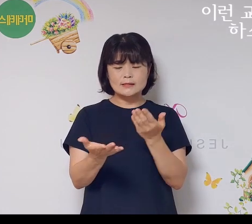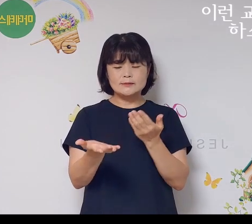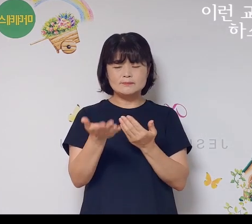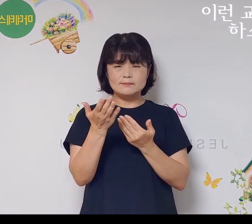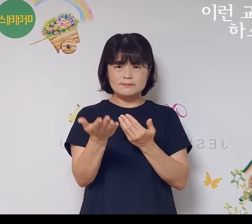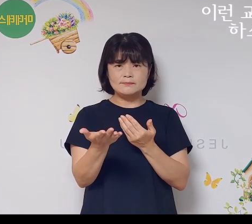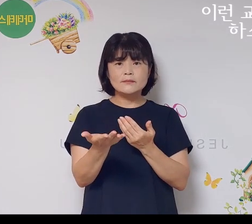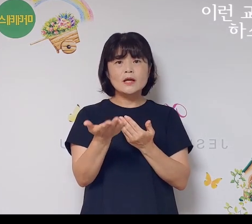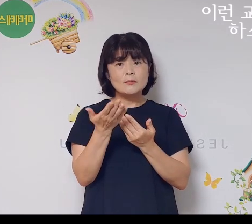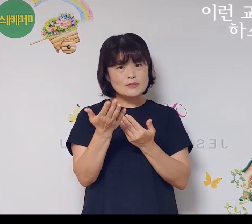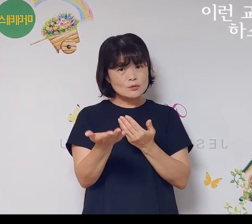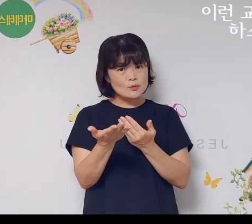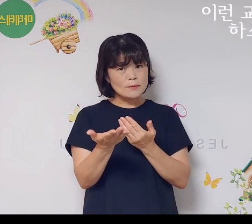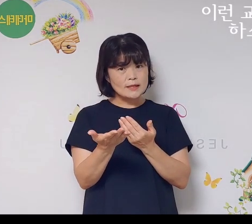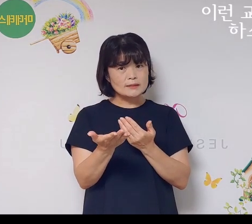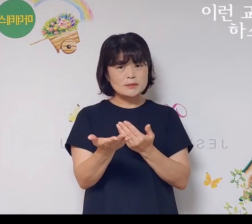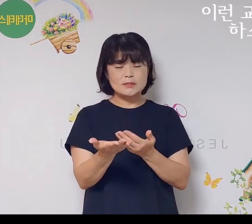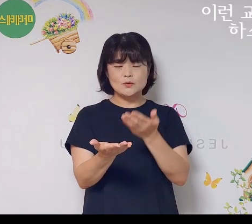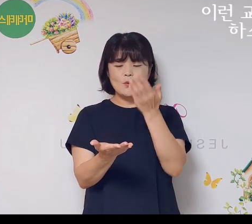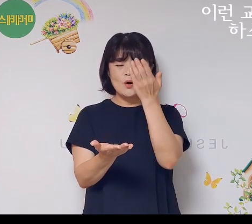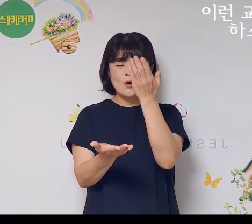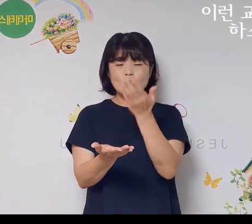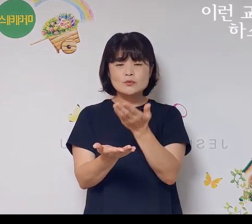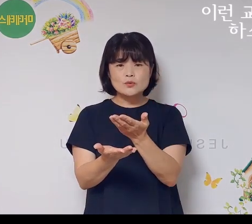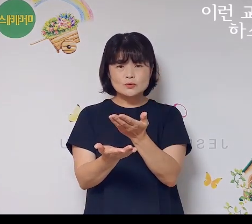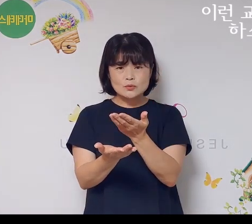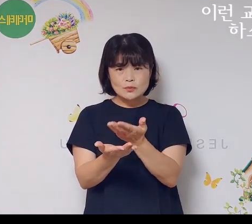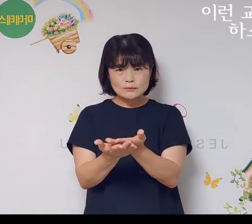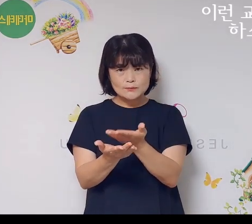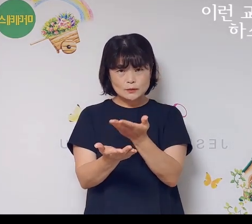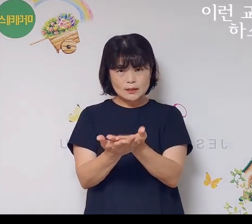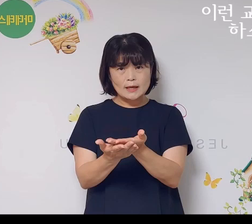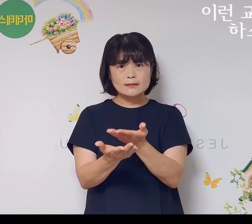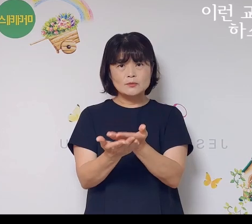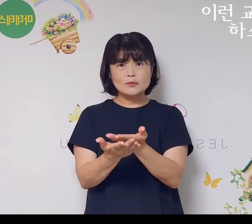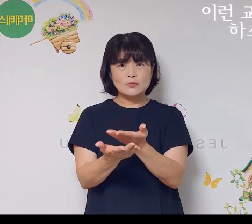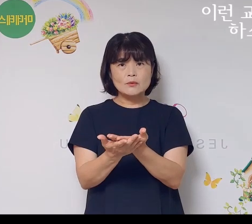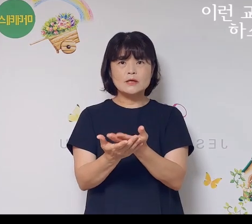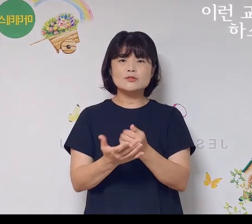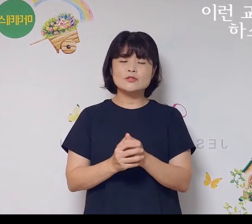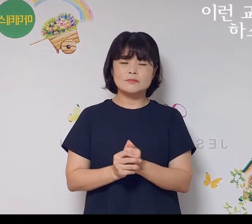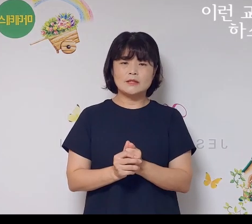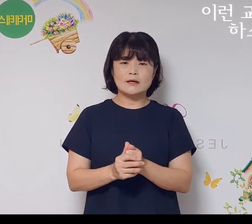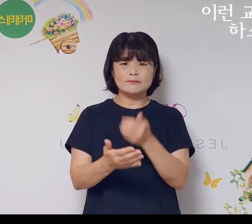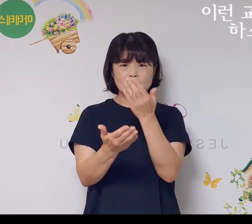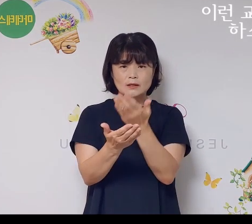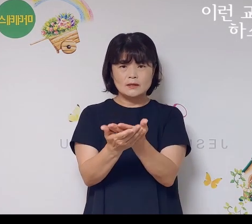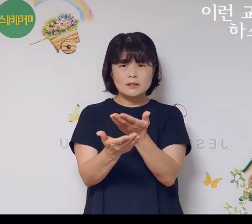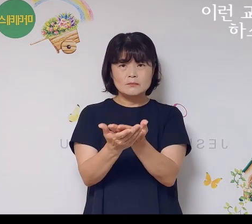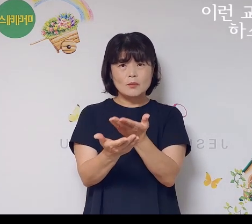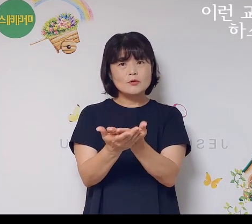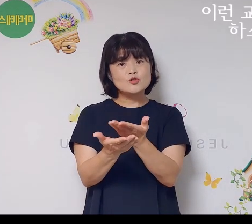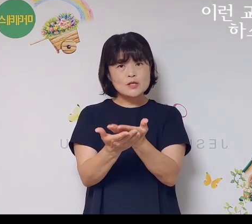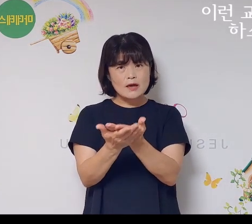때는 왼손 손바닥을 피시고 오른손으로 이렇게 톡톡 해주시면 돼요. 이렇게 뭐뭐